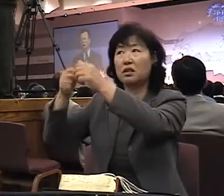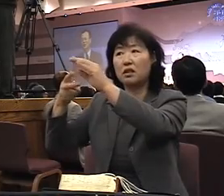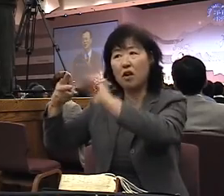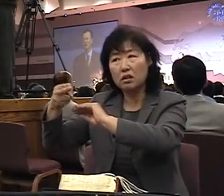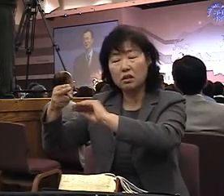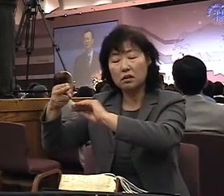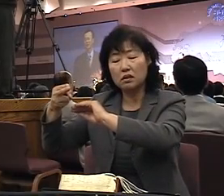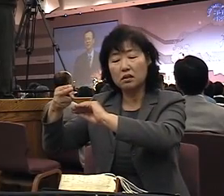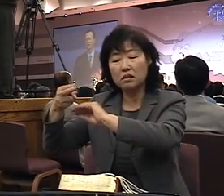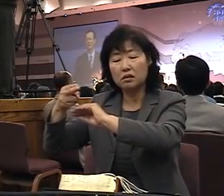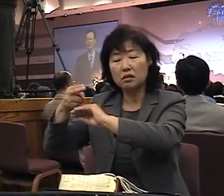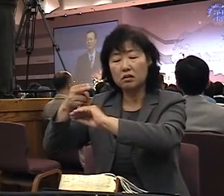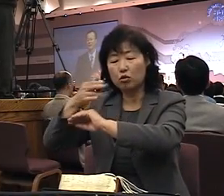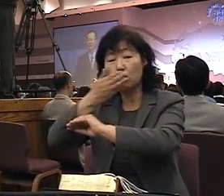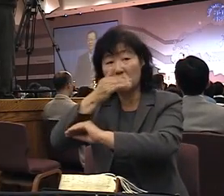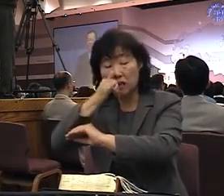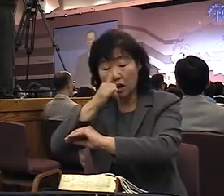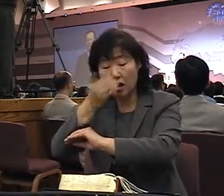그 상황 속에서